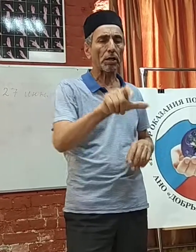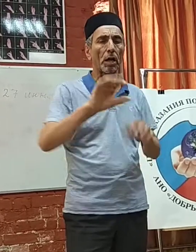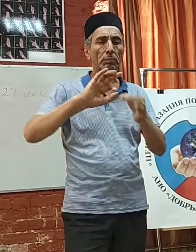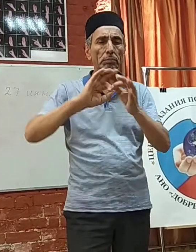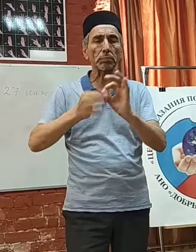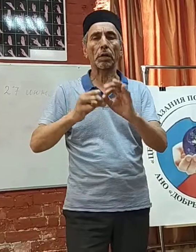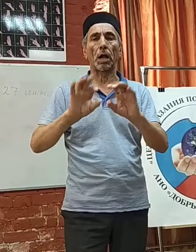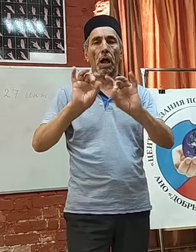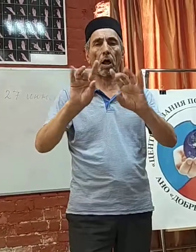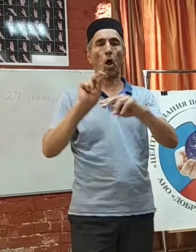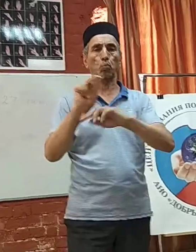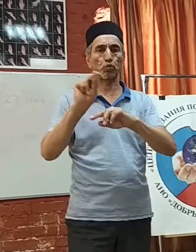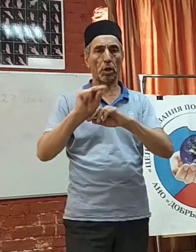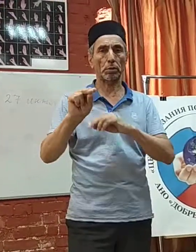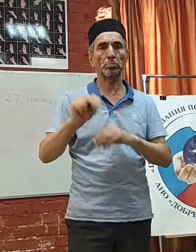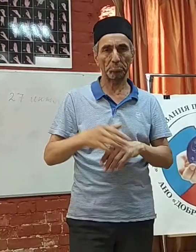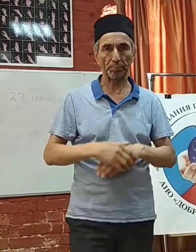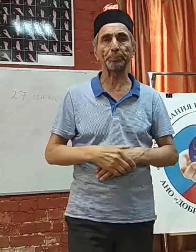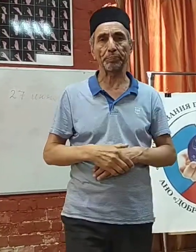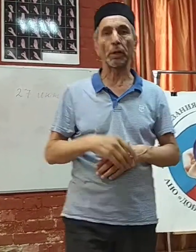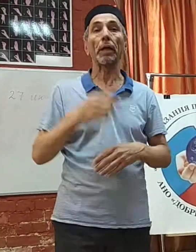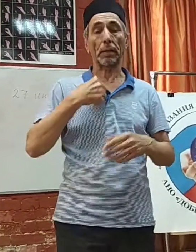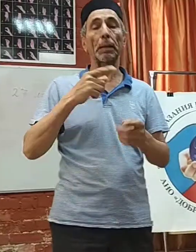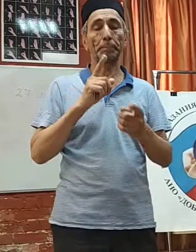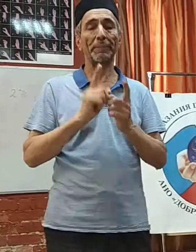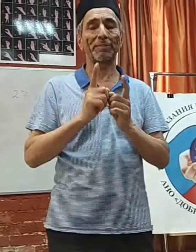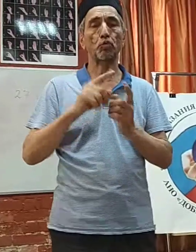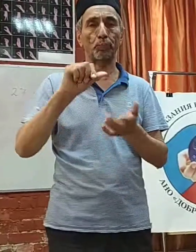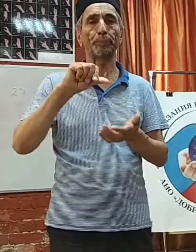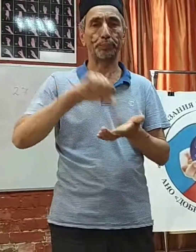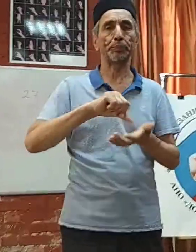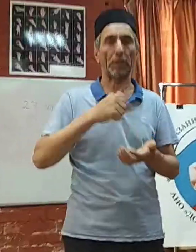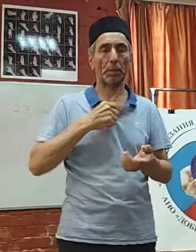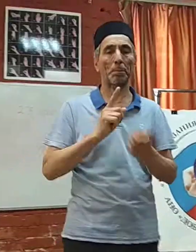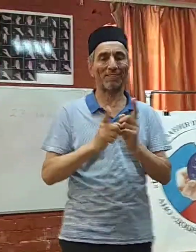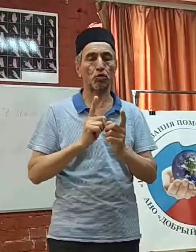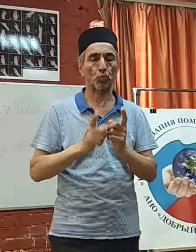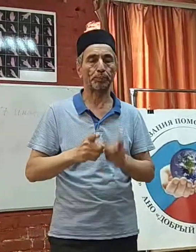Это вода, это вода. Завтра